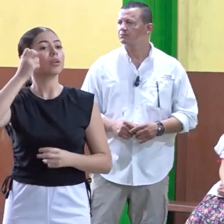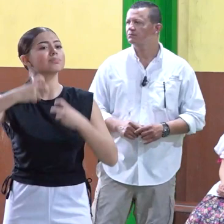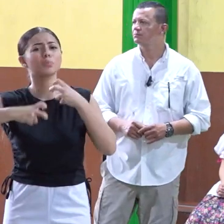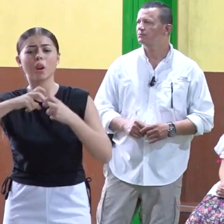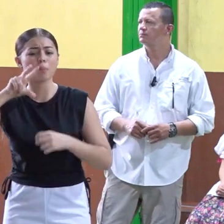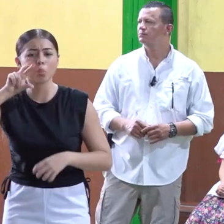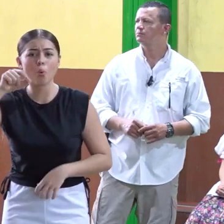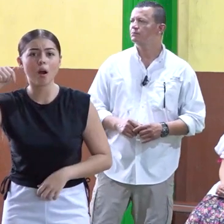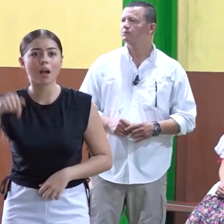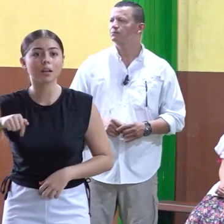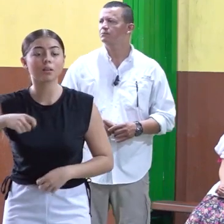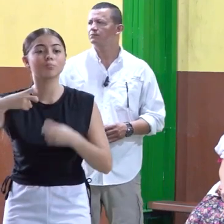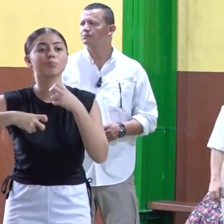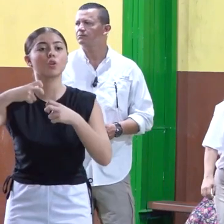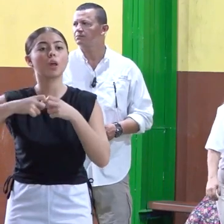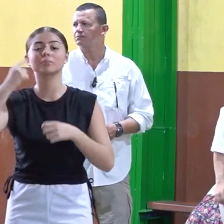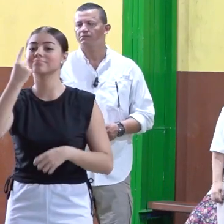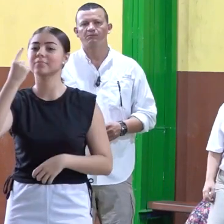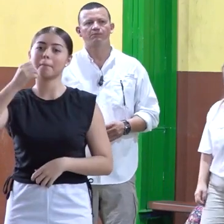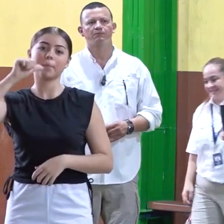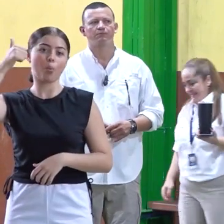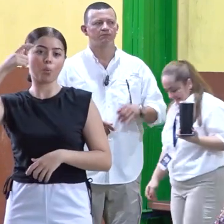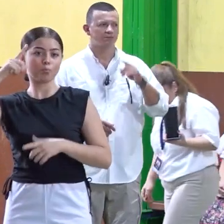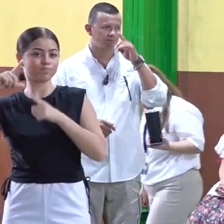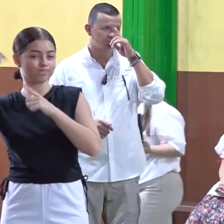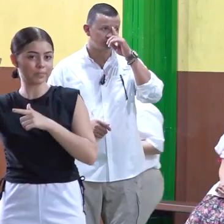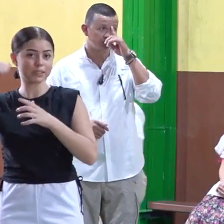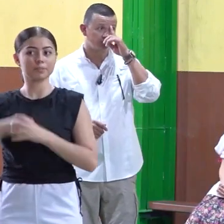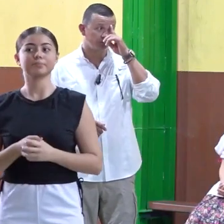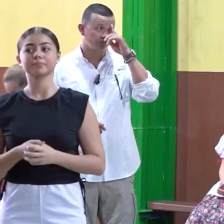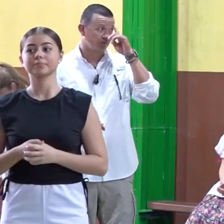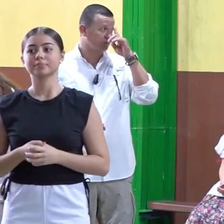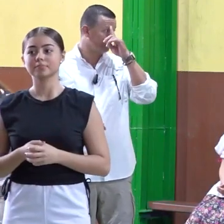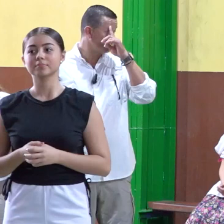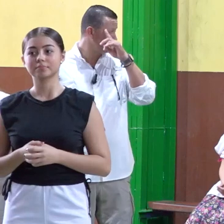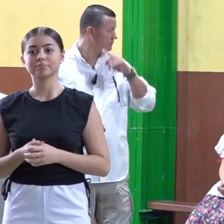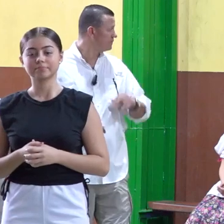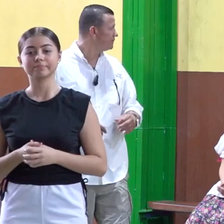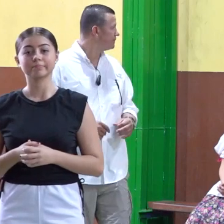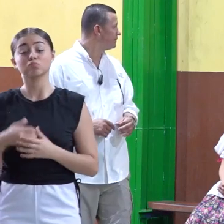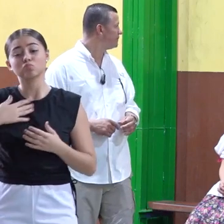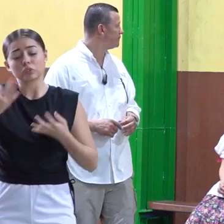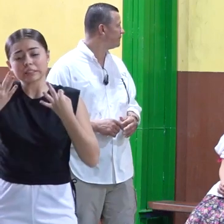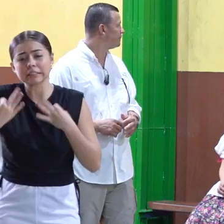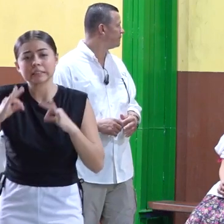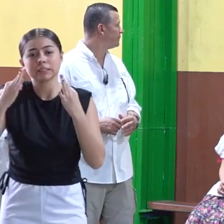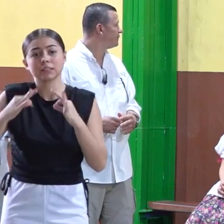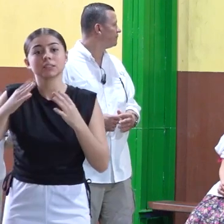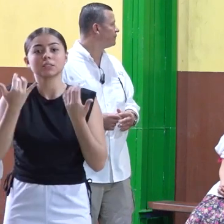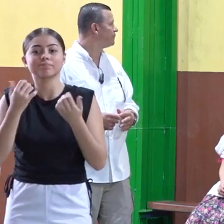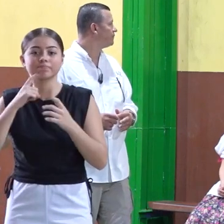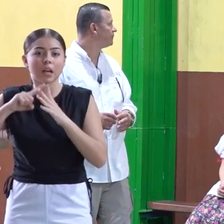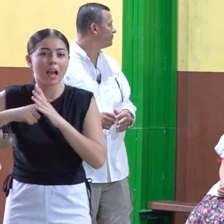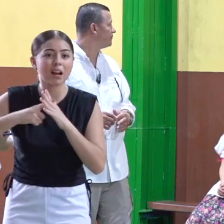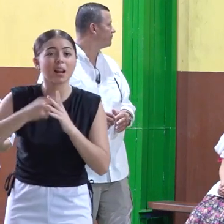es aquí, el problema ha sido allá. Y eso es lo que estamos tratando de resolver para